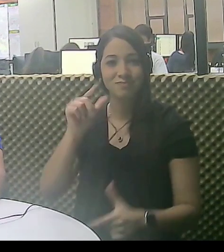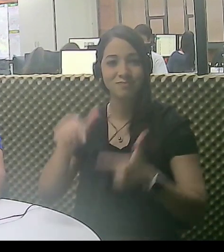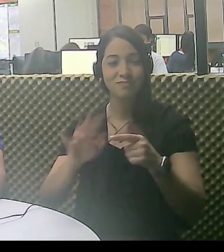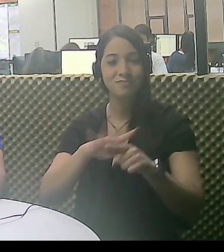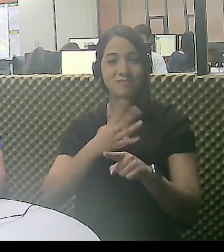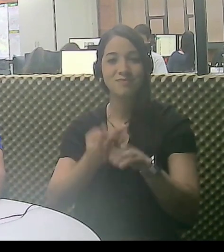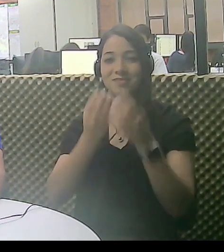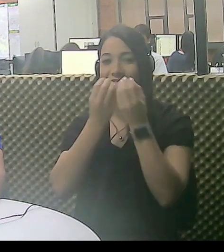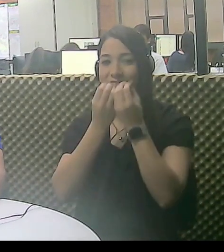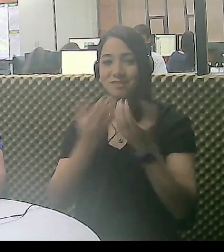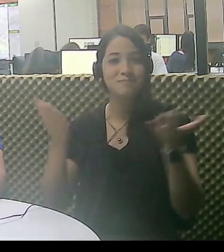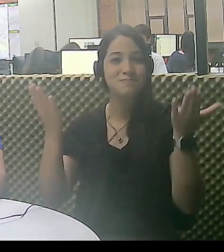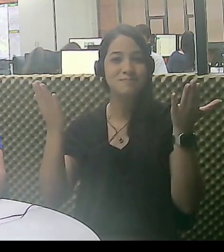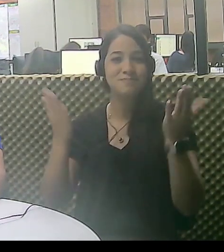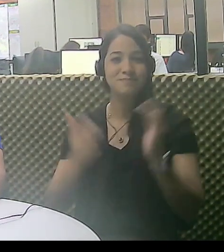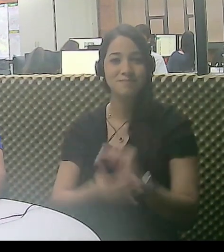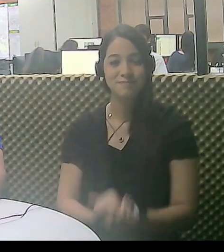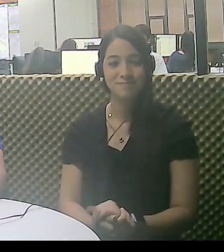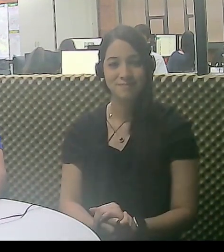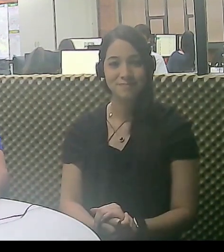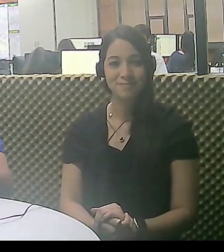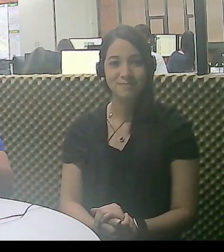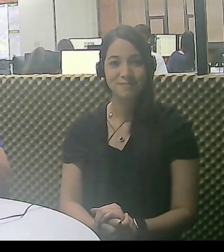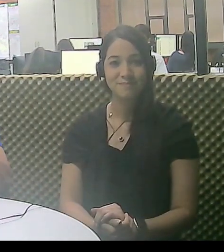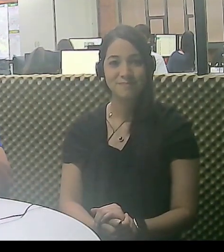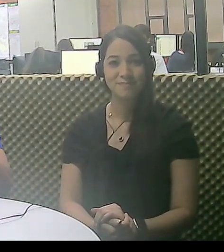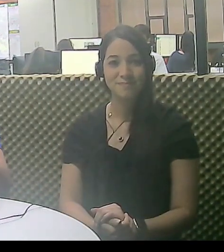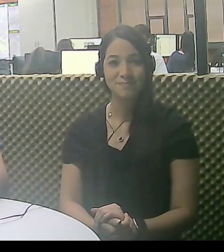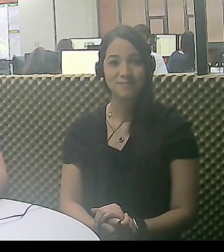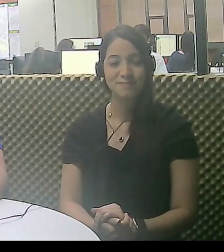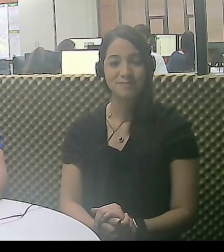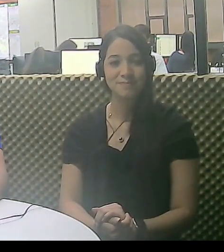Uberlândia, fazer mais, fazer bem.